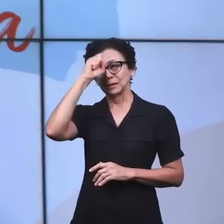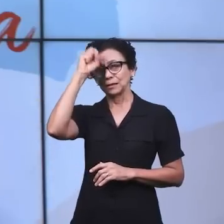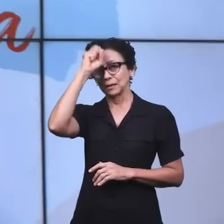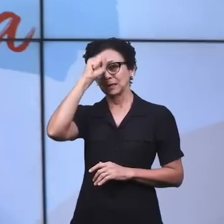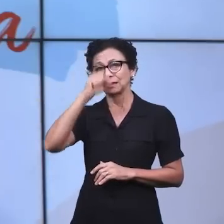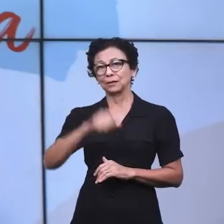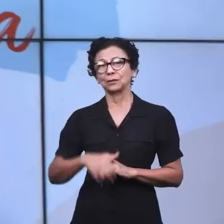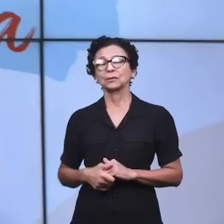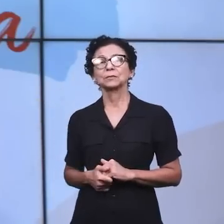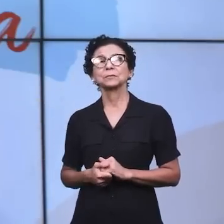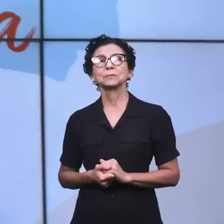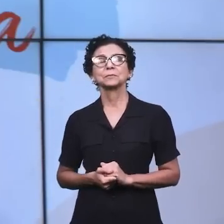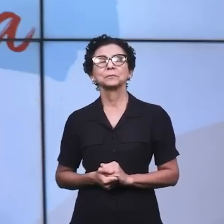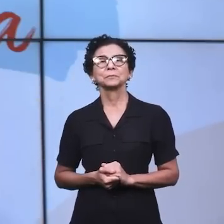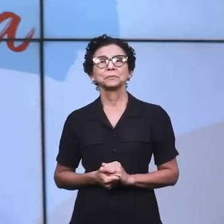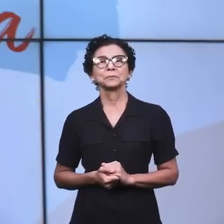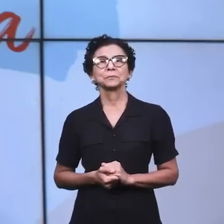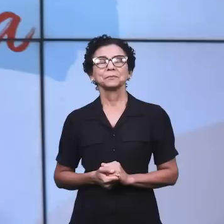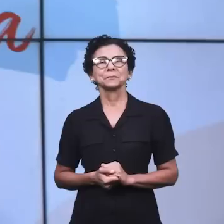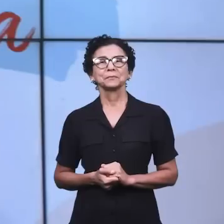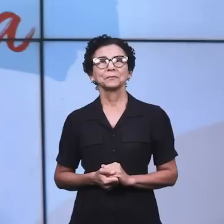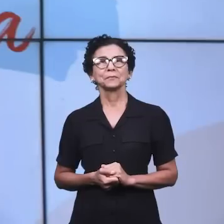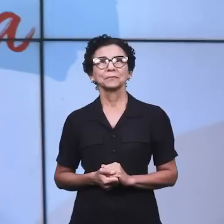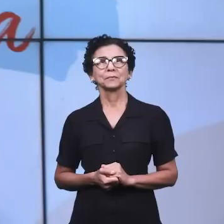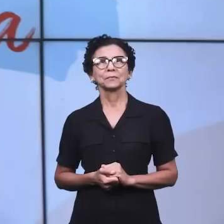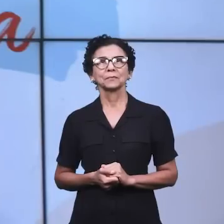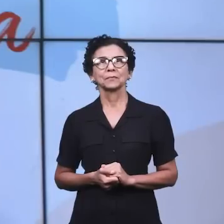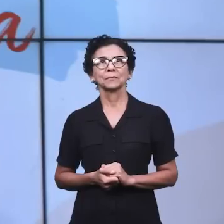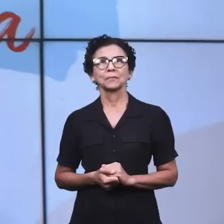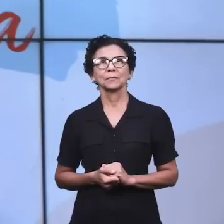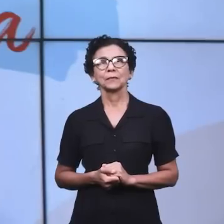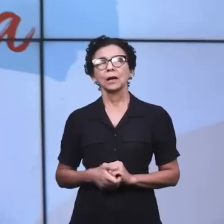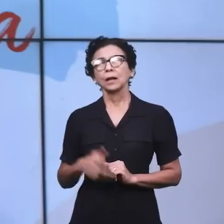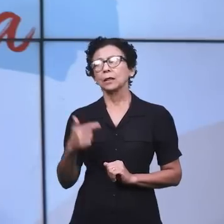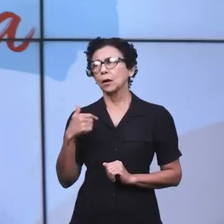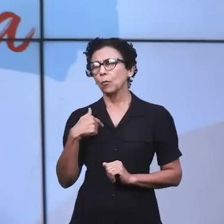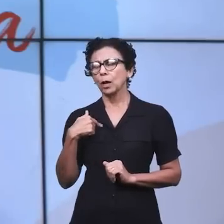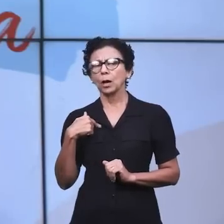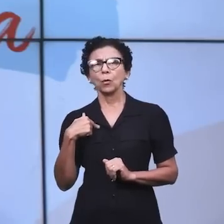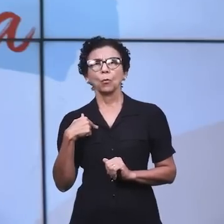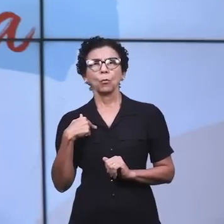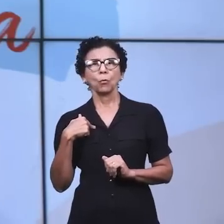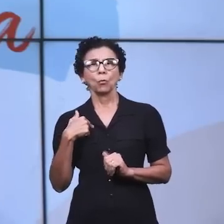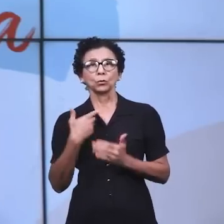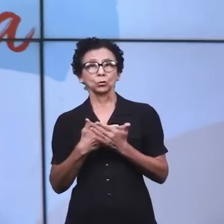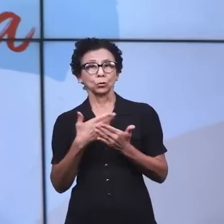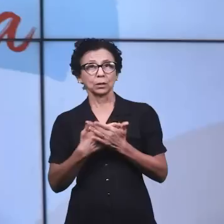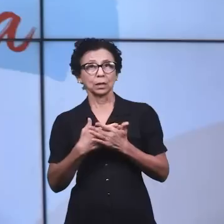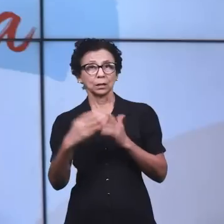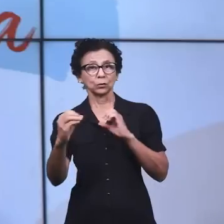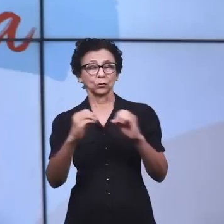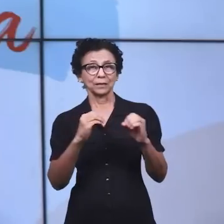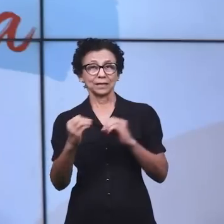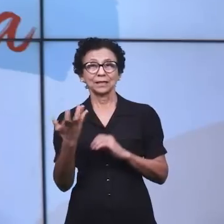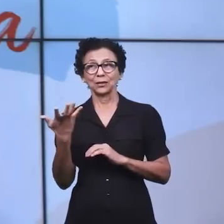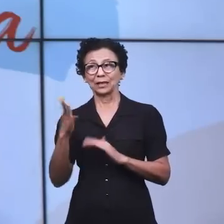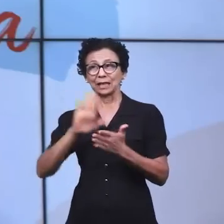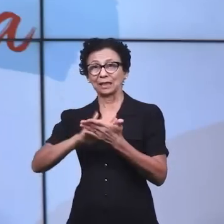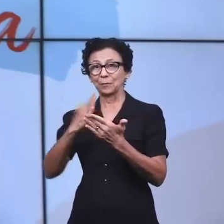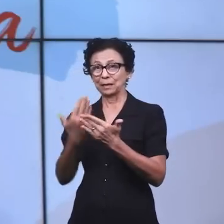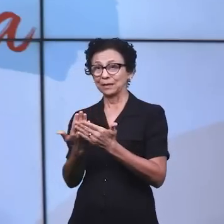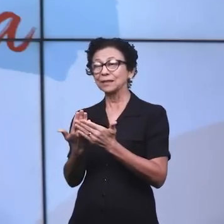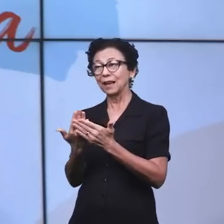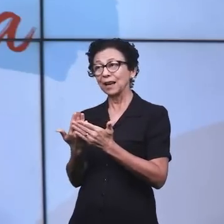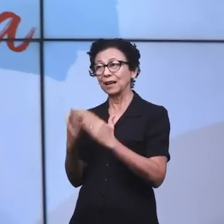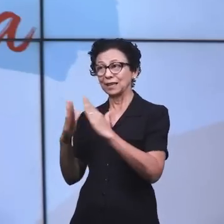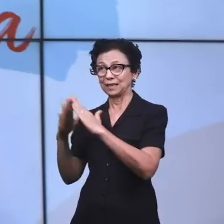aí acontece. Aí depois, ou então você precisa, eu estou fazendo oficina, porque eu quero ser intérprete dentro da igreja, né? Se